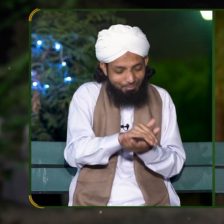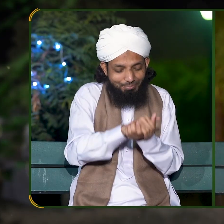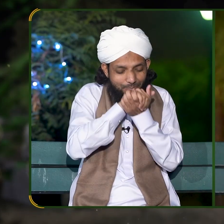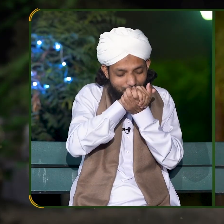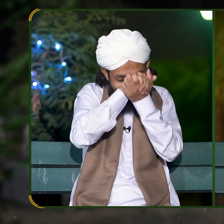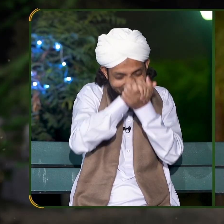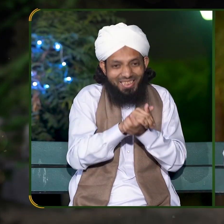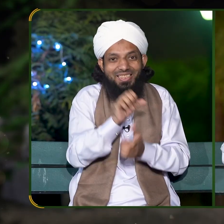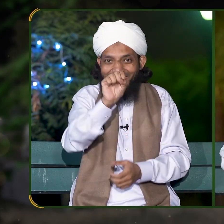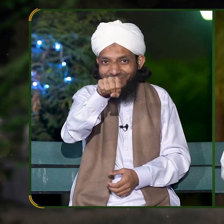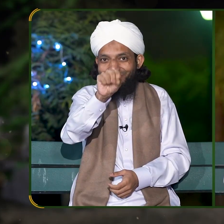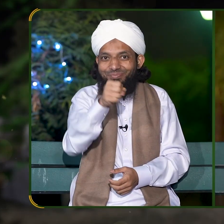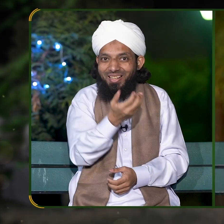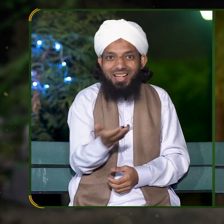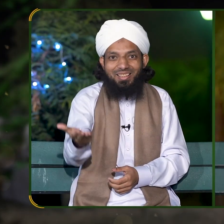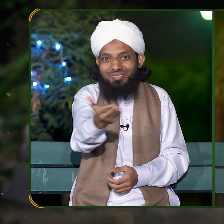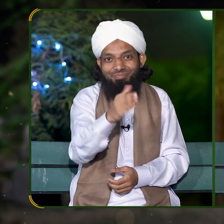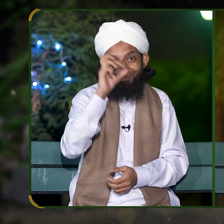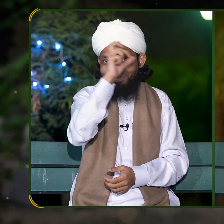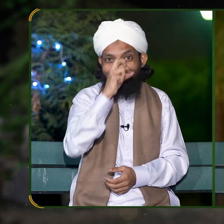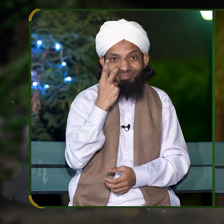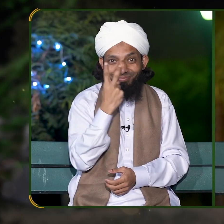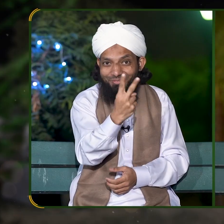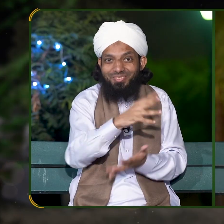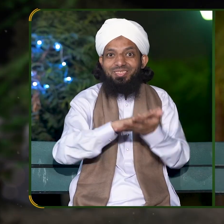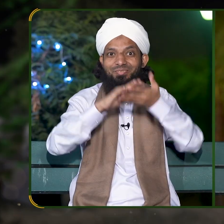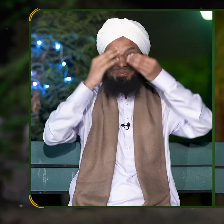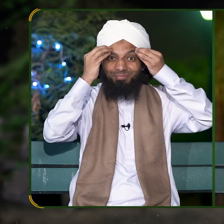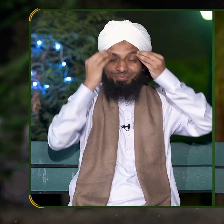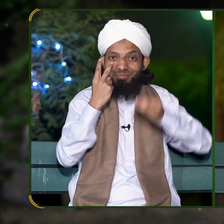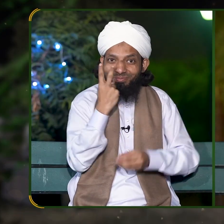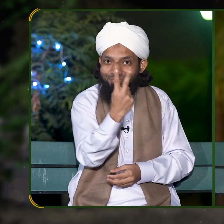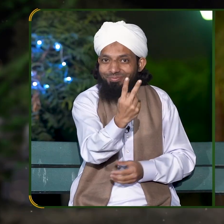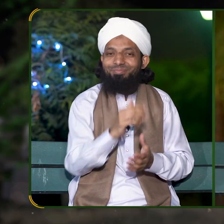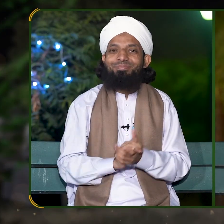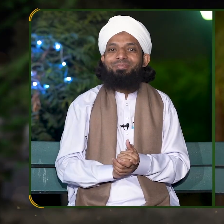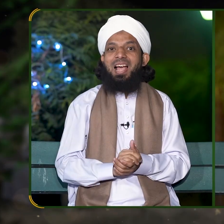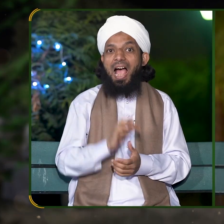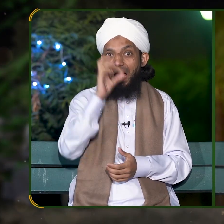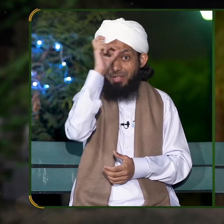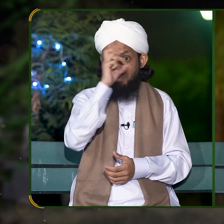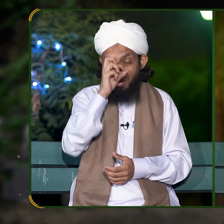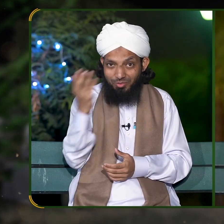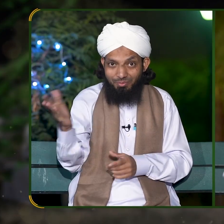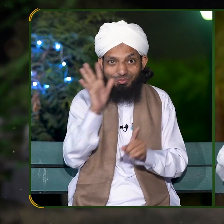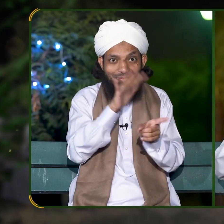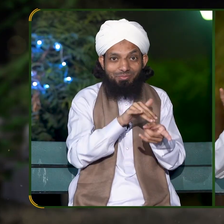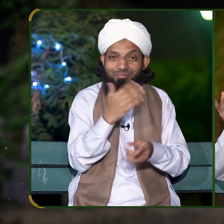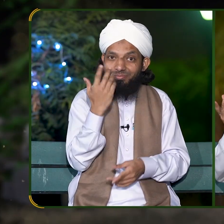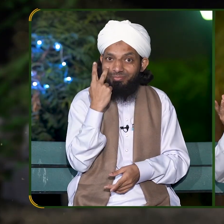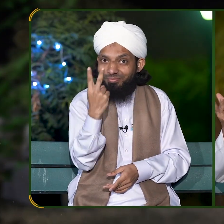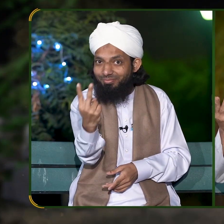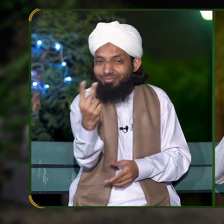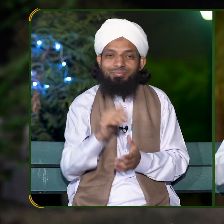بوسہ دیتے ہیں۔ جی ہاں، علماء کرام کو دیکھ لیجئے، مفتیان کرام کو دیکھ لیجئے، آپ امام صاحبان کو دیکھ لیجئے، بظاہر